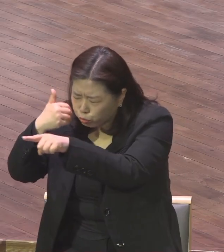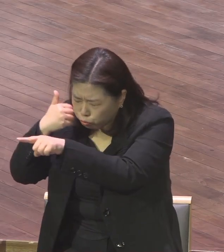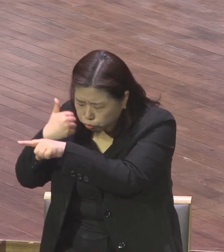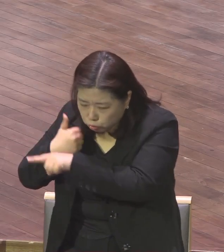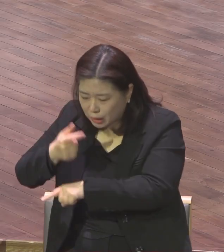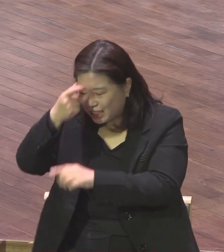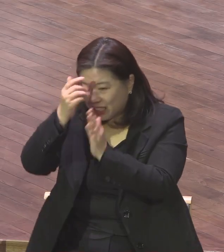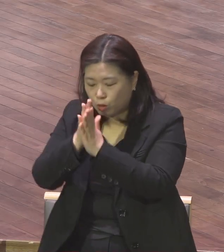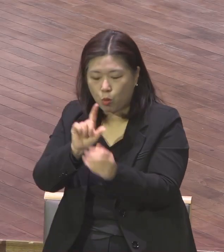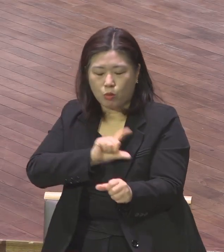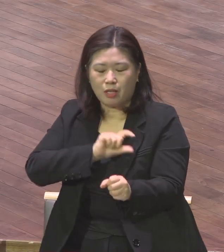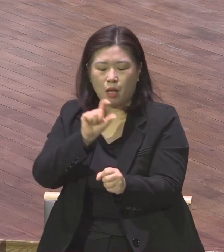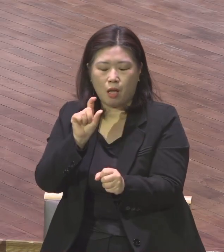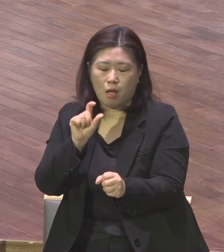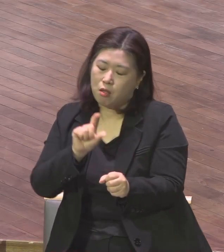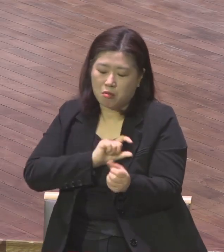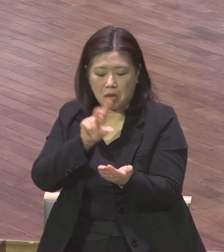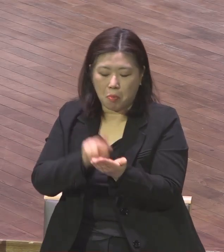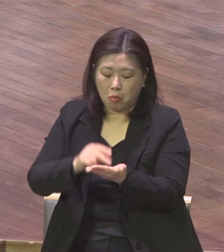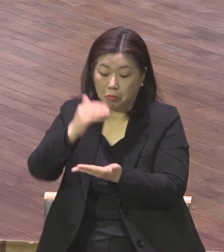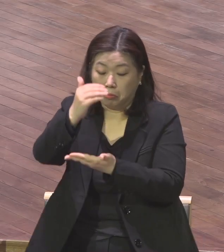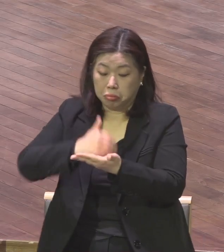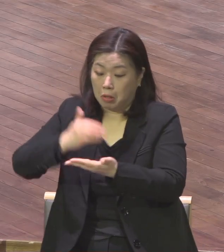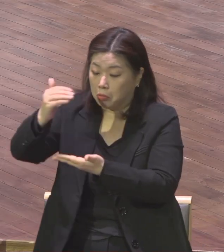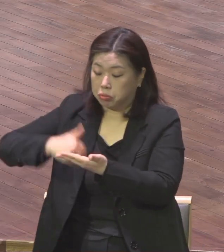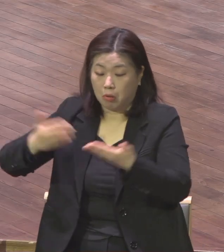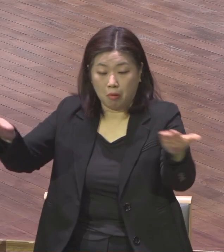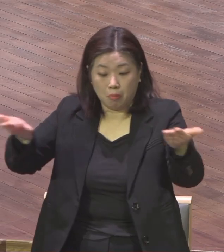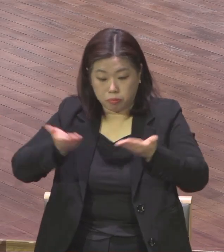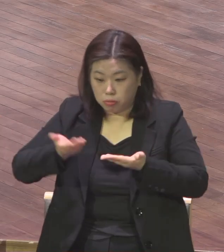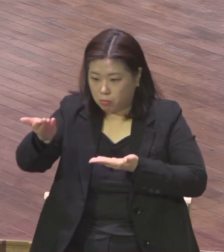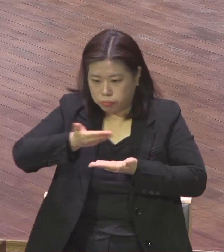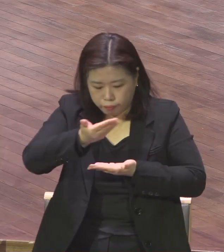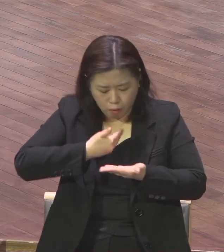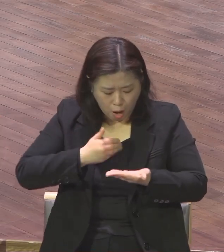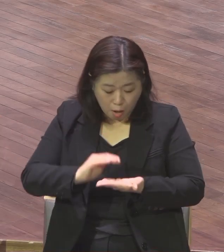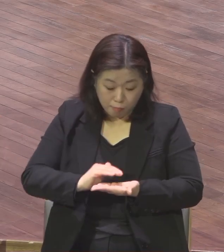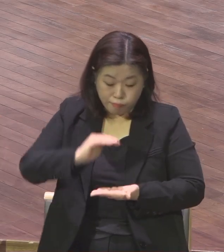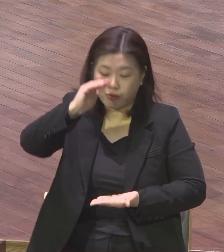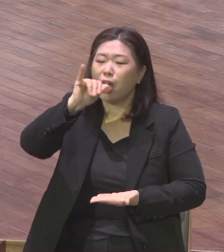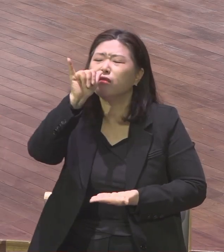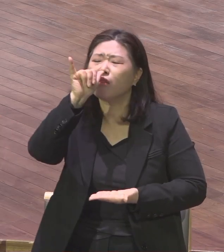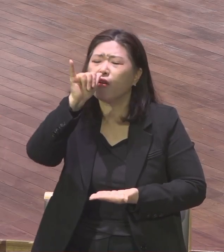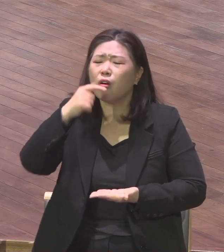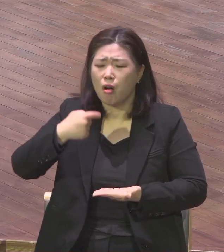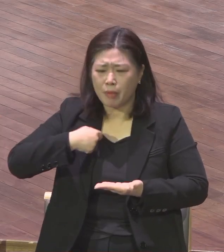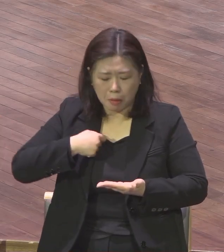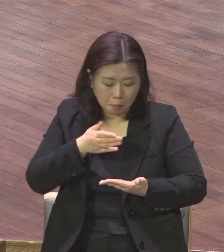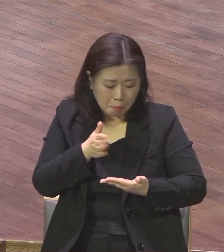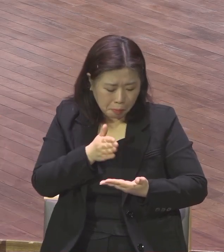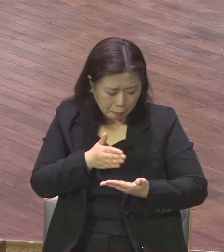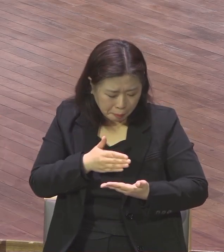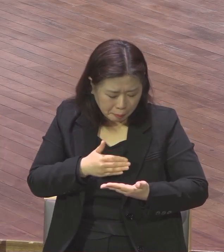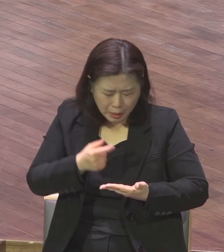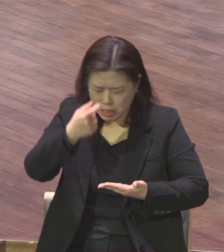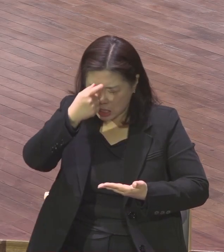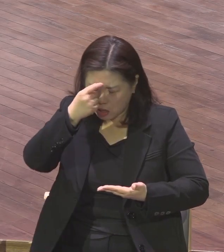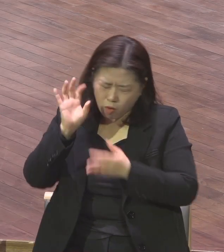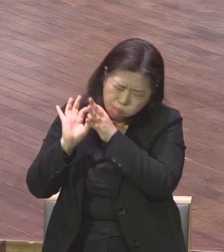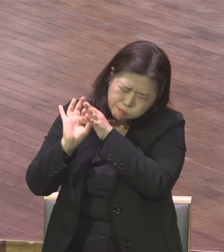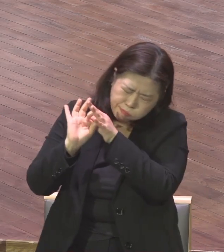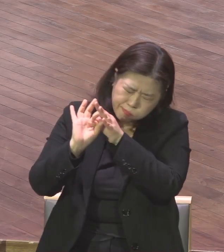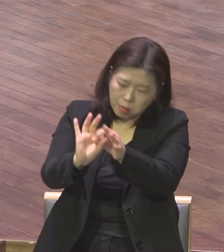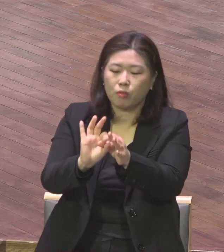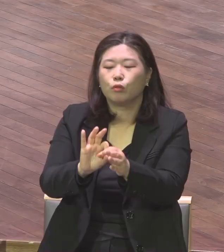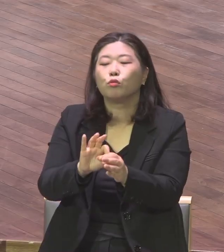이렇게 지금 열정으로 지금 제사를 세우고 막 지역 복음하겠다고 이렇게 뛰고 있는데 하나님 이 선교사님 하나님 능력을